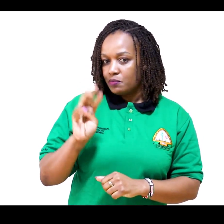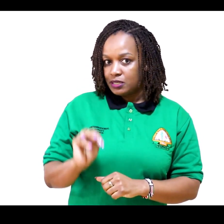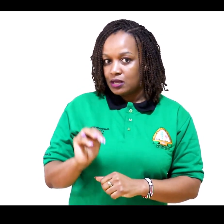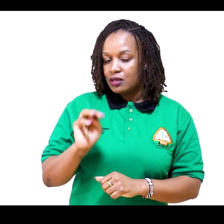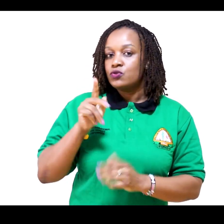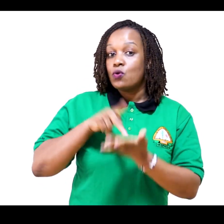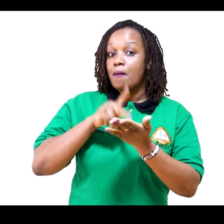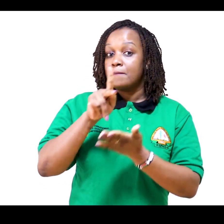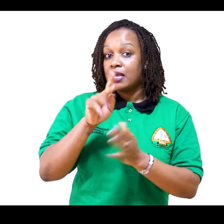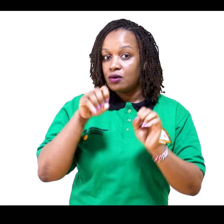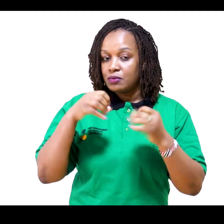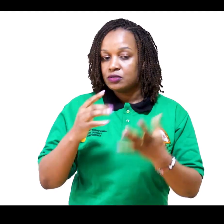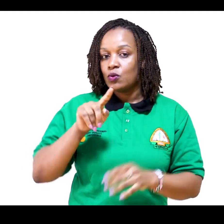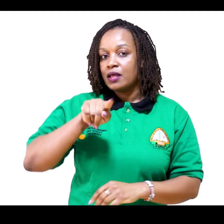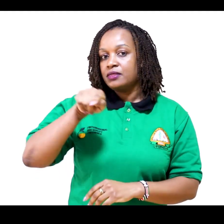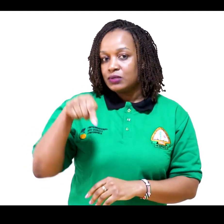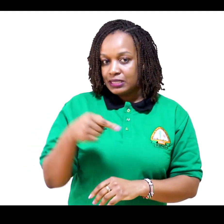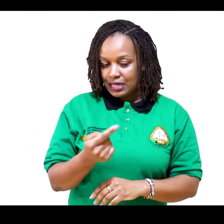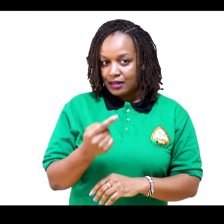58.5 kwa kila maili kwa kilomita.